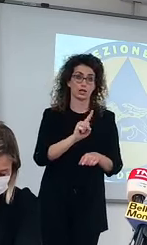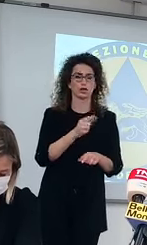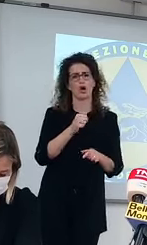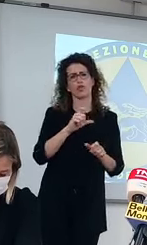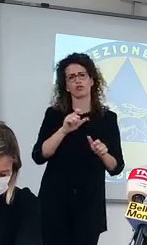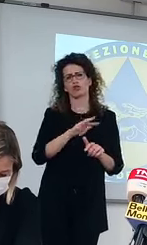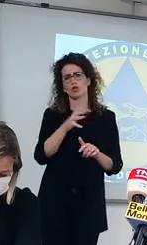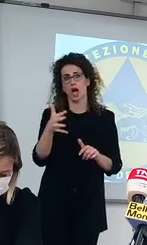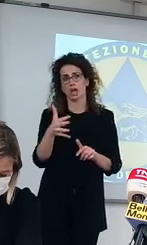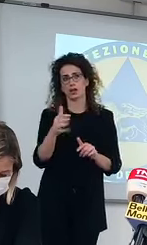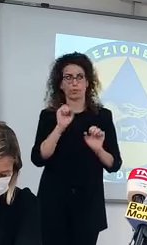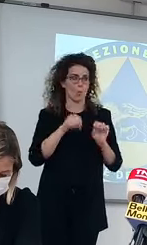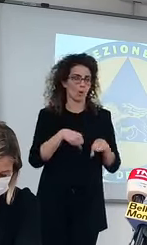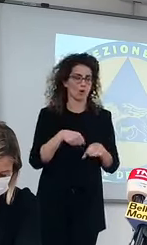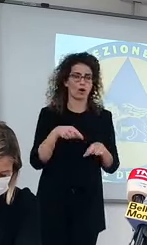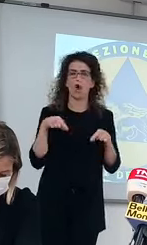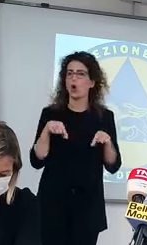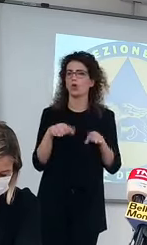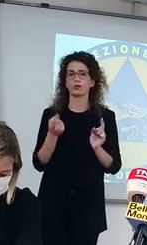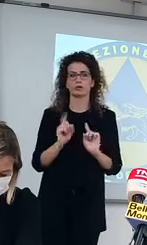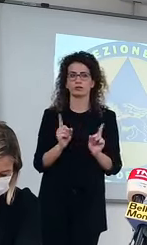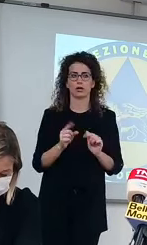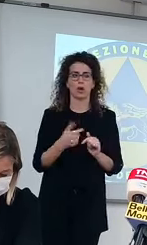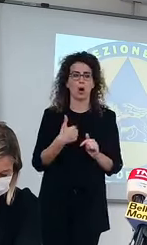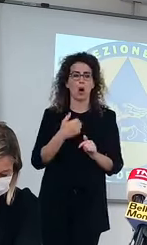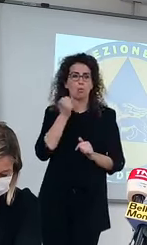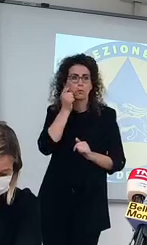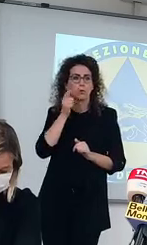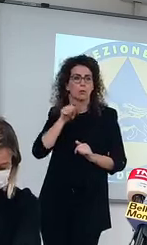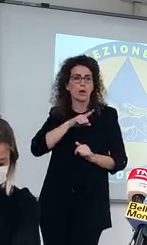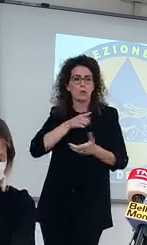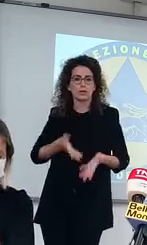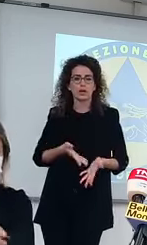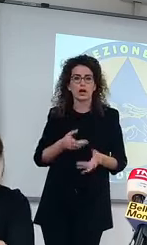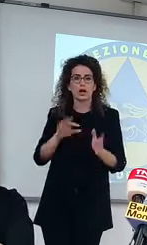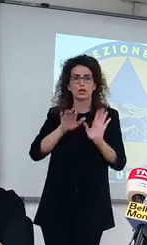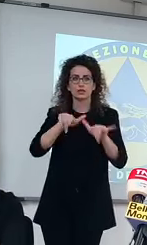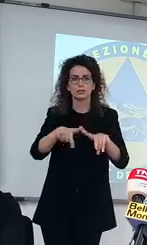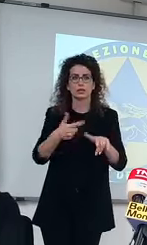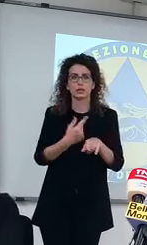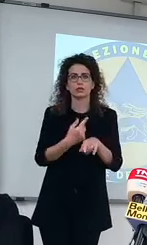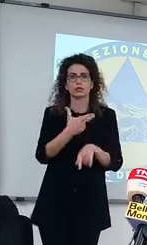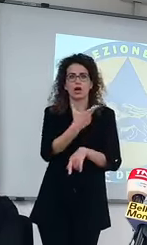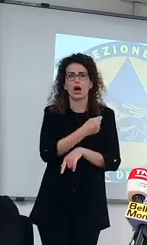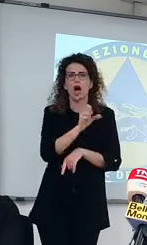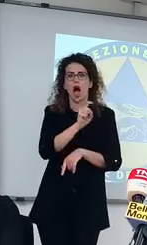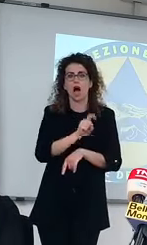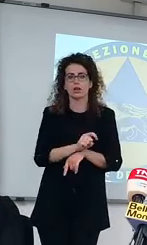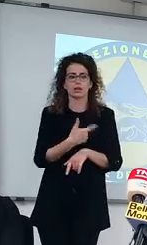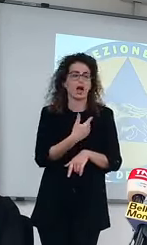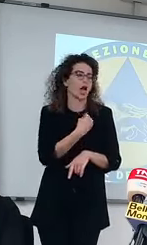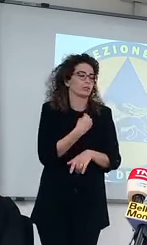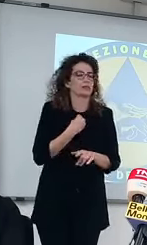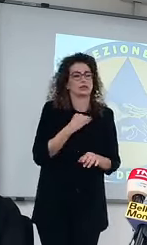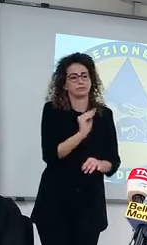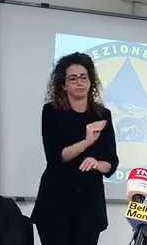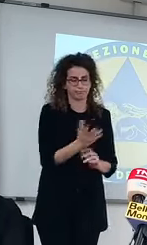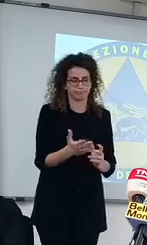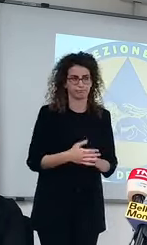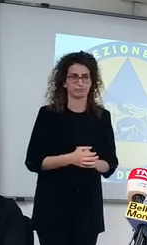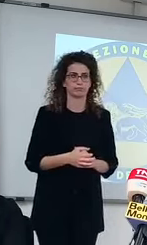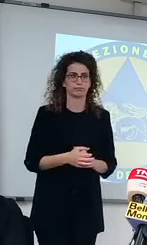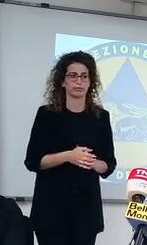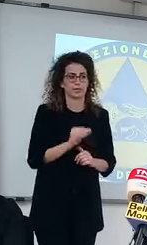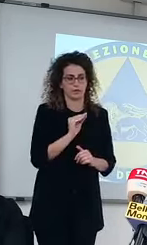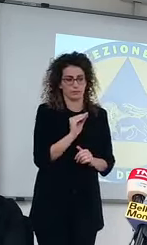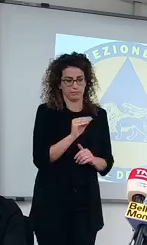Ok. Vabbè, i miei genitori lo fanno sta settimana, fanno AstraZeneca. Sono domande che le giro. La seconda domanda, sempre